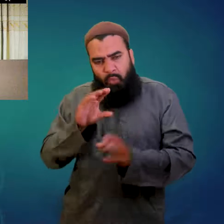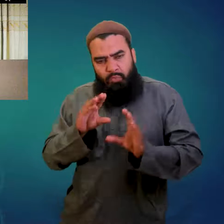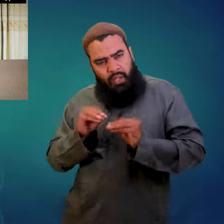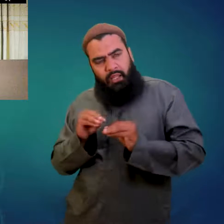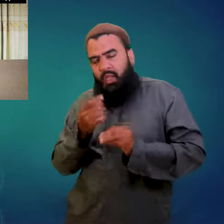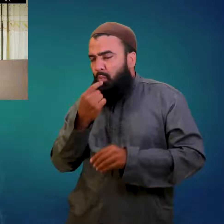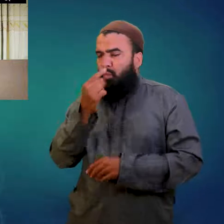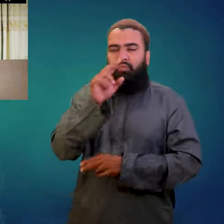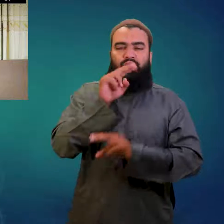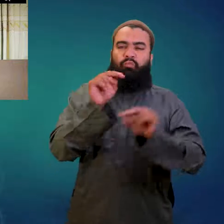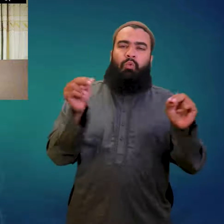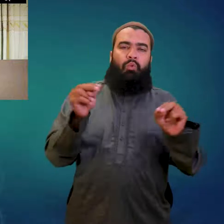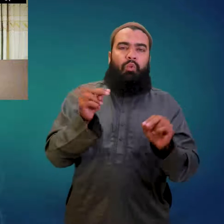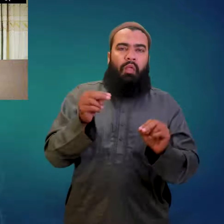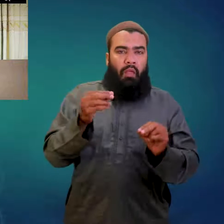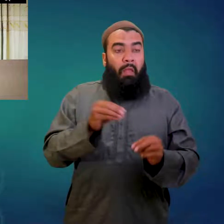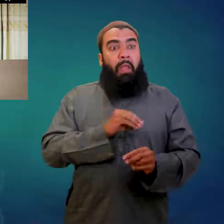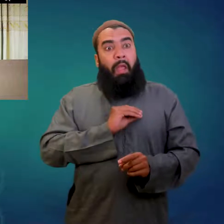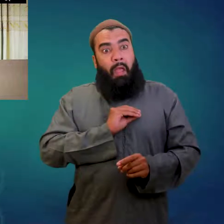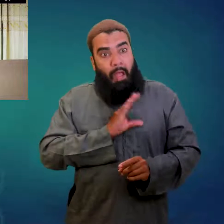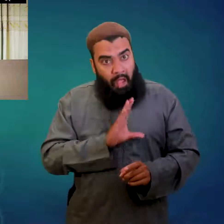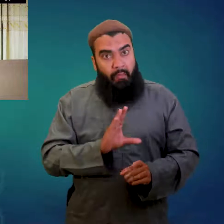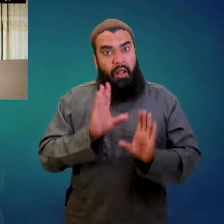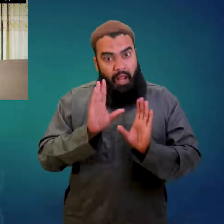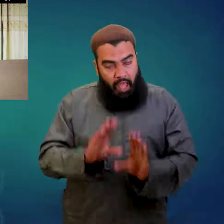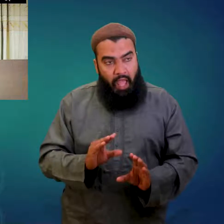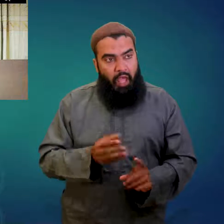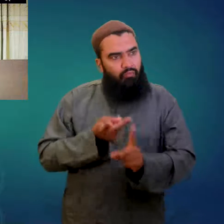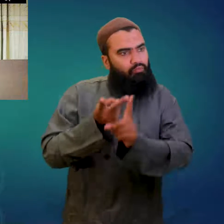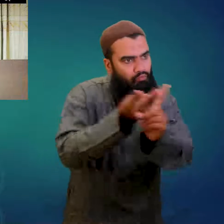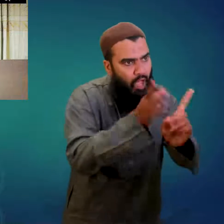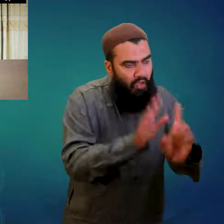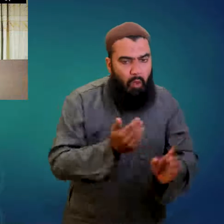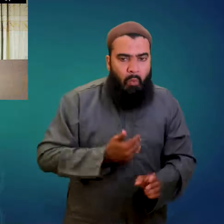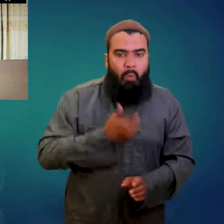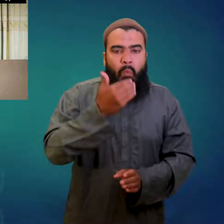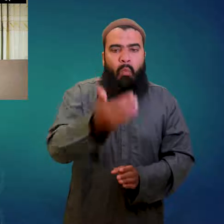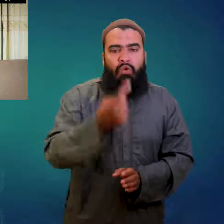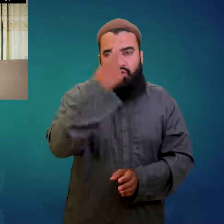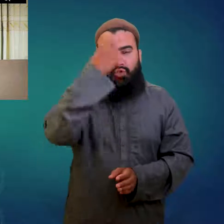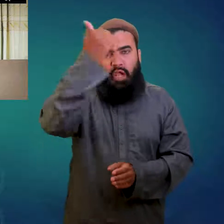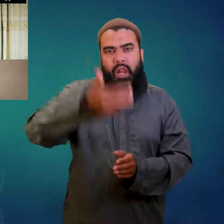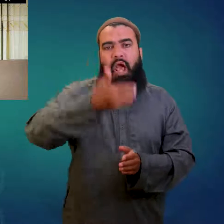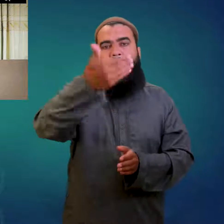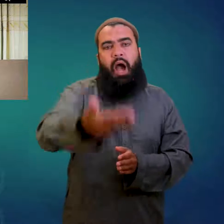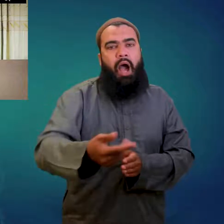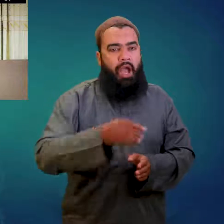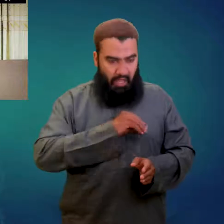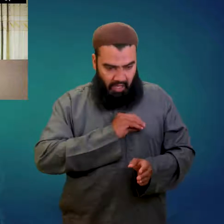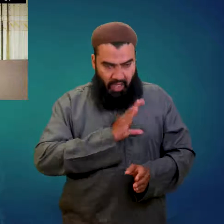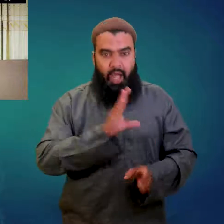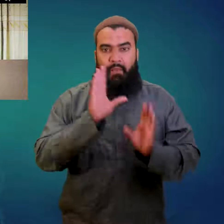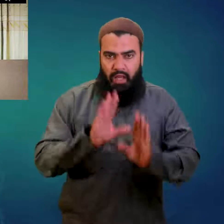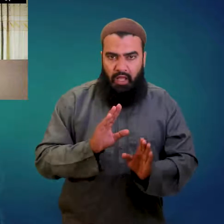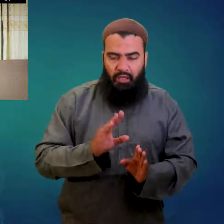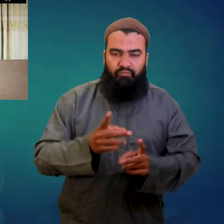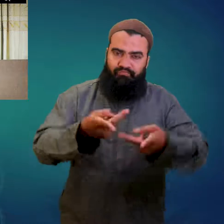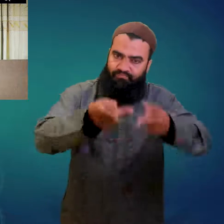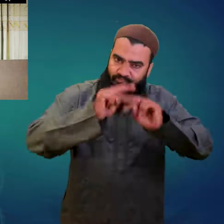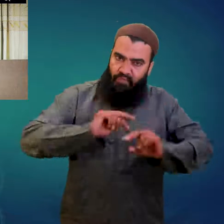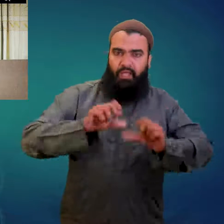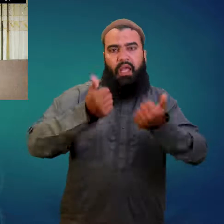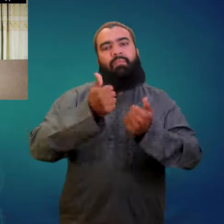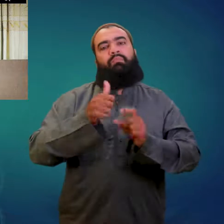جو اپنے عمل میں نہیں ہے، اس نیت کے ساتھ کہ جو میں بات کہہ رہا ہوں یہ دراصل میرے اپنے لیے بھی ہے، تو